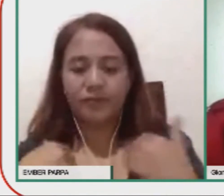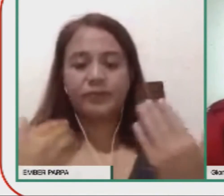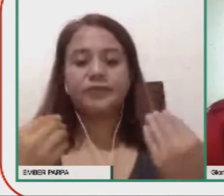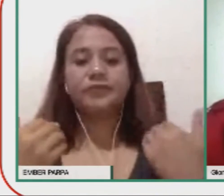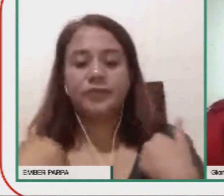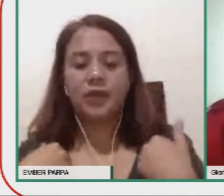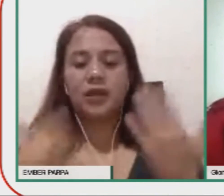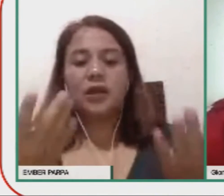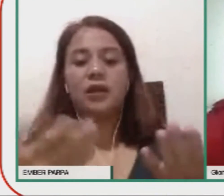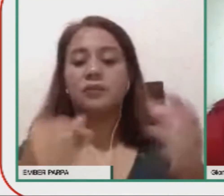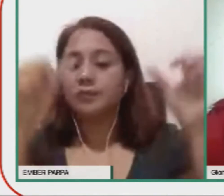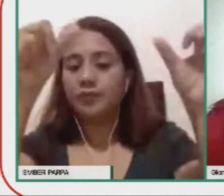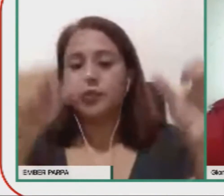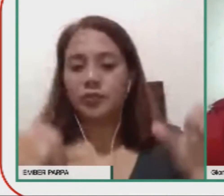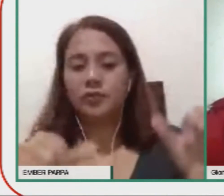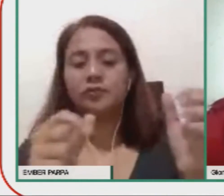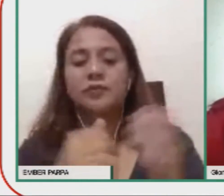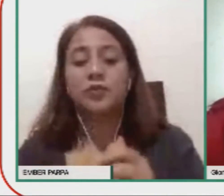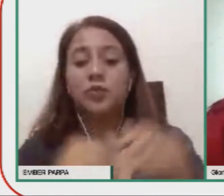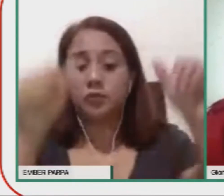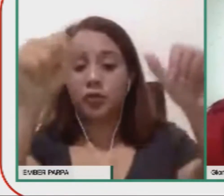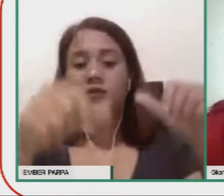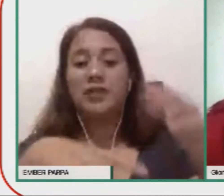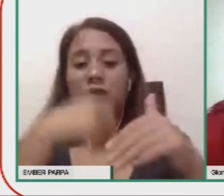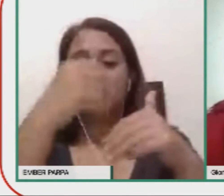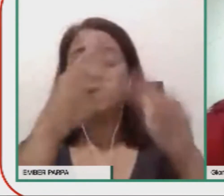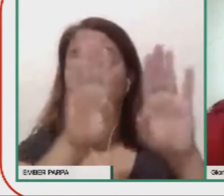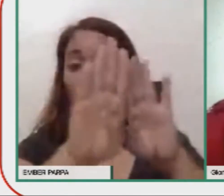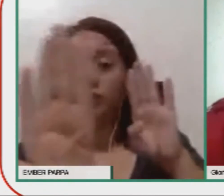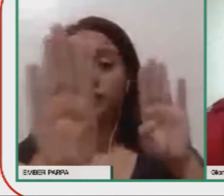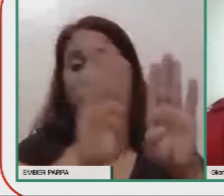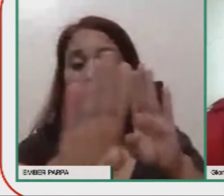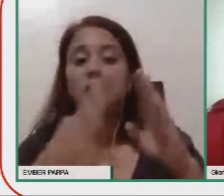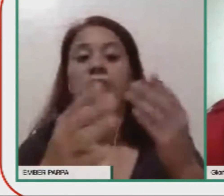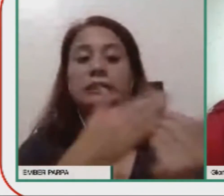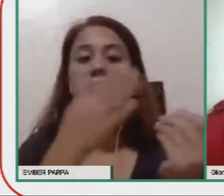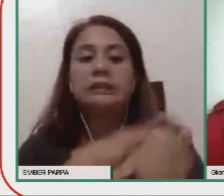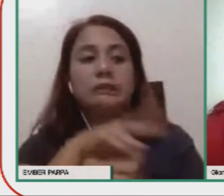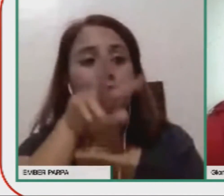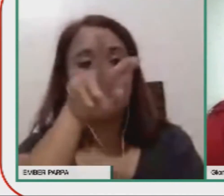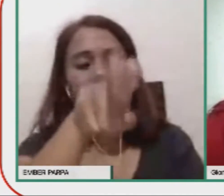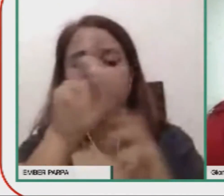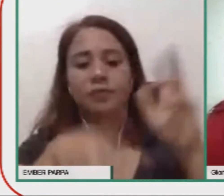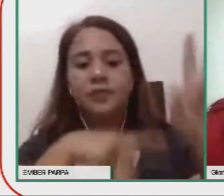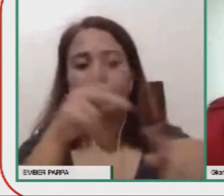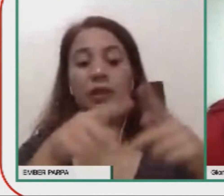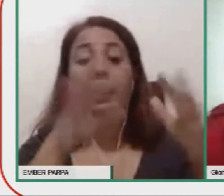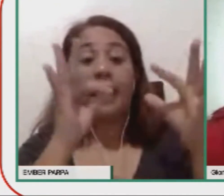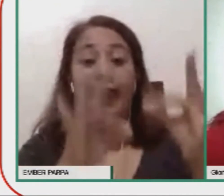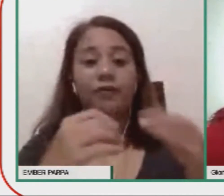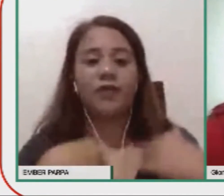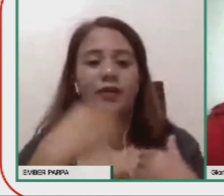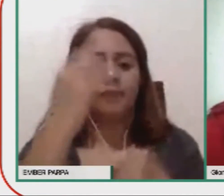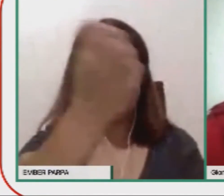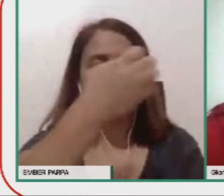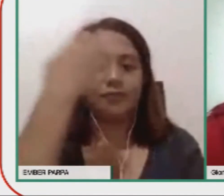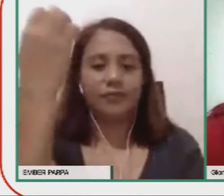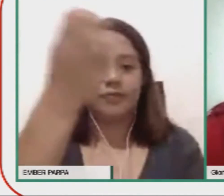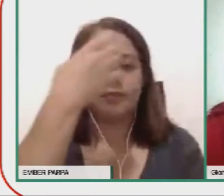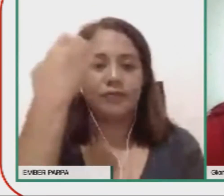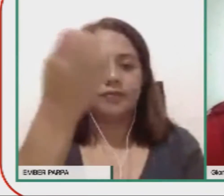makapaglagay tayo sa atin. Baka ipaskel natin sa pintuan natin na madaling makita ng tao. In case of emergency, ay madali po